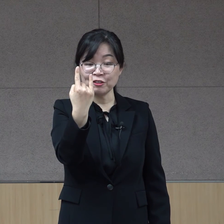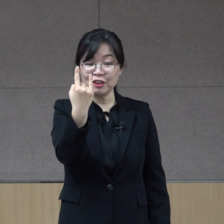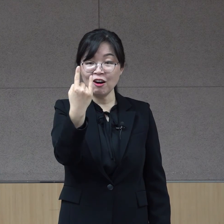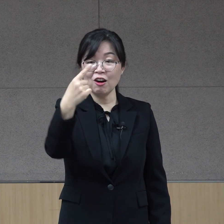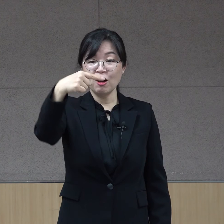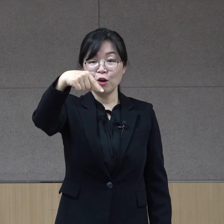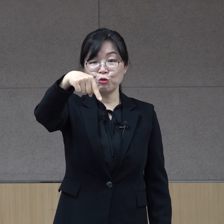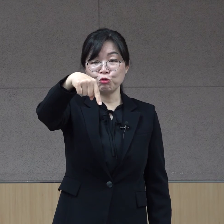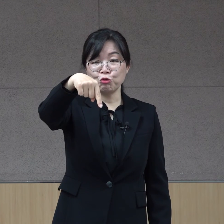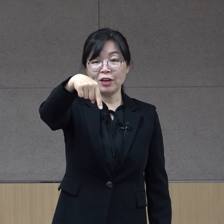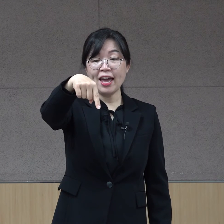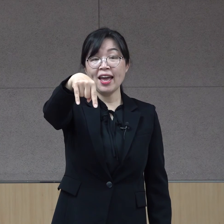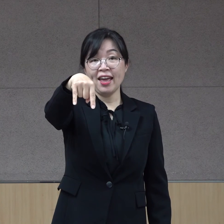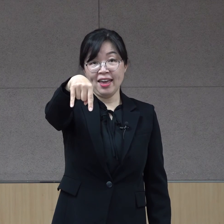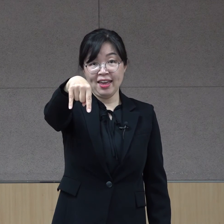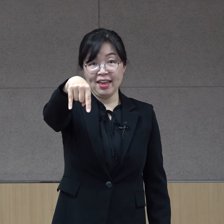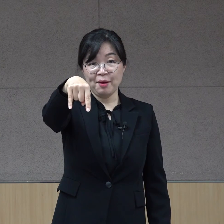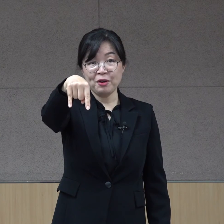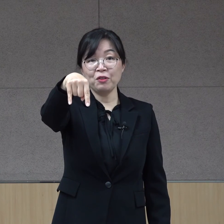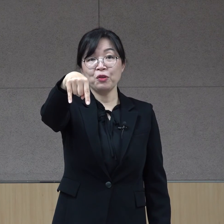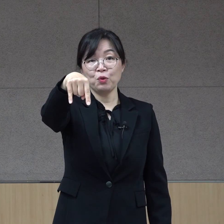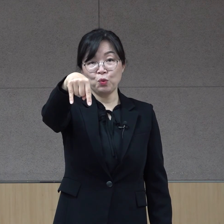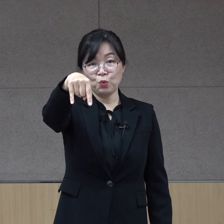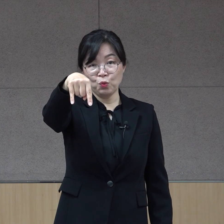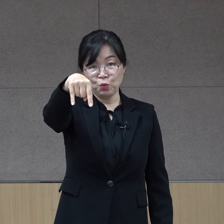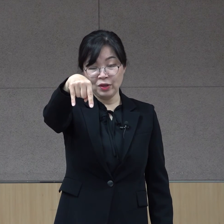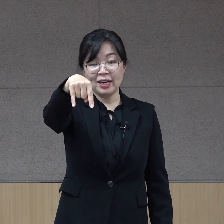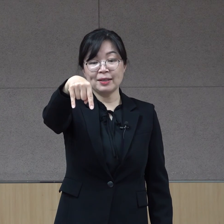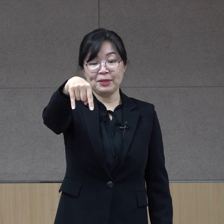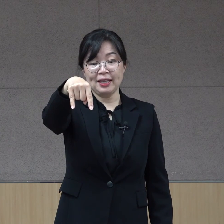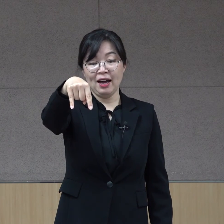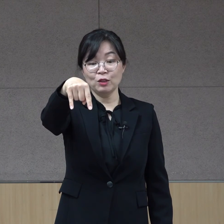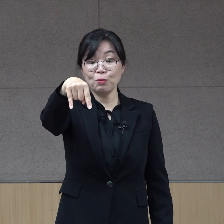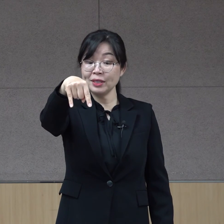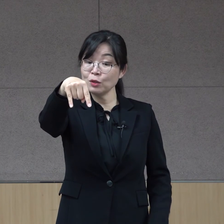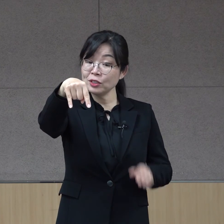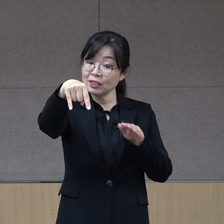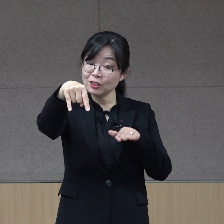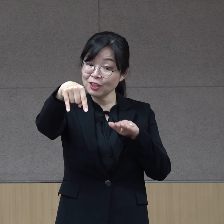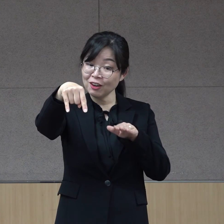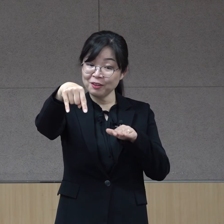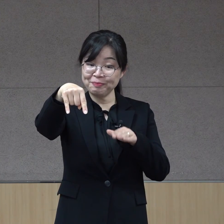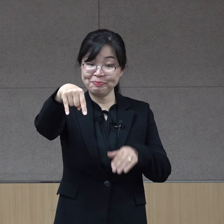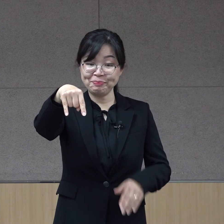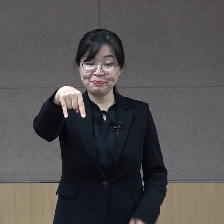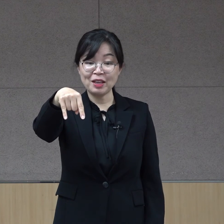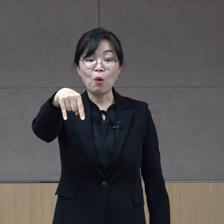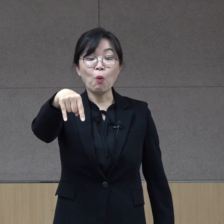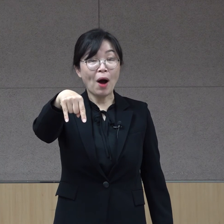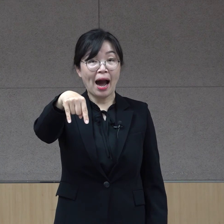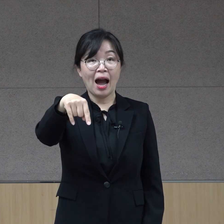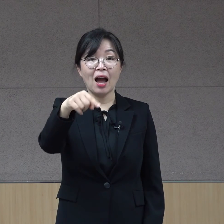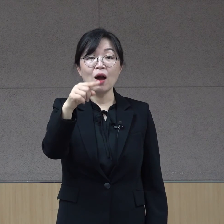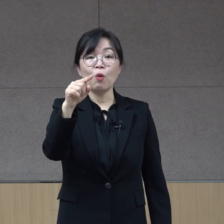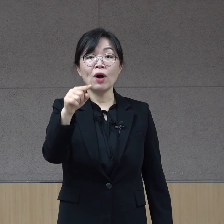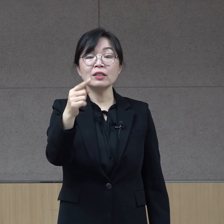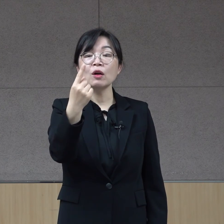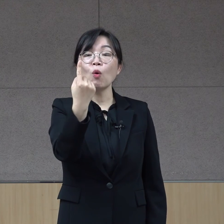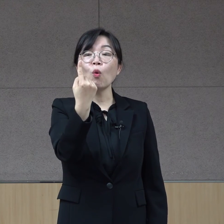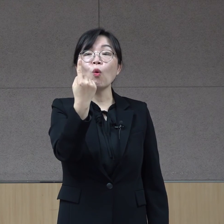되고요. 우에 하면 위가 됩니다. 또 밑에도 있었죠? 우와. 우와는